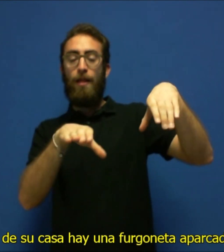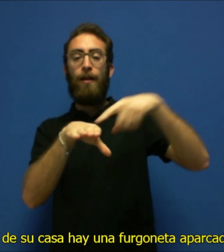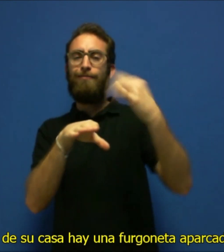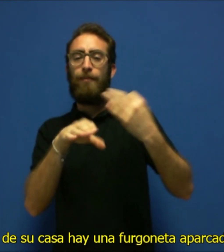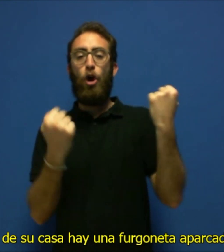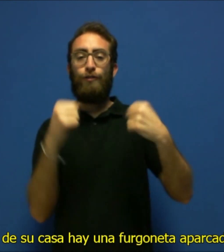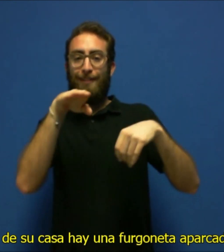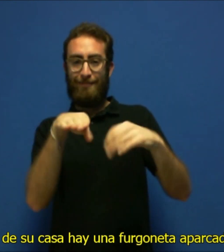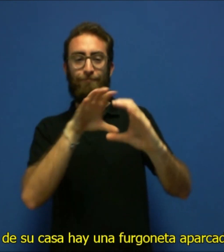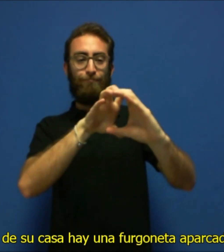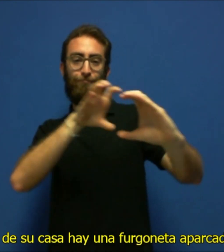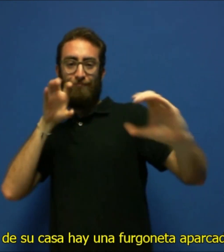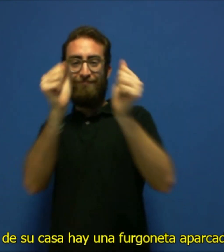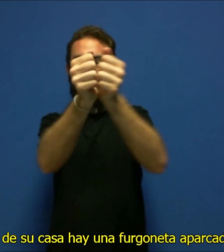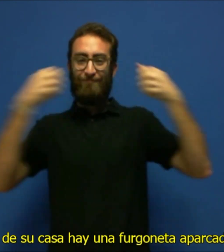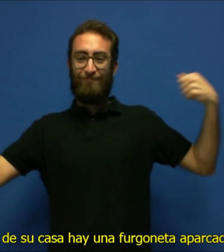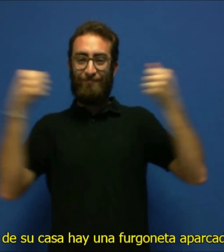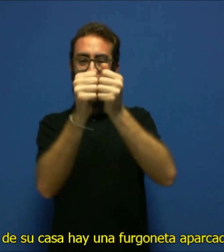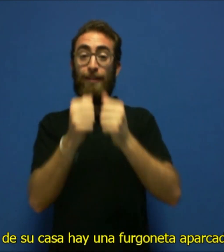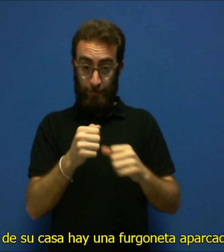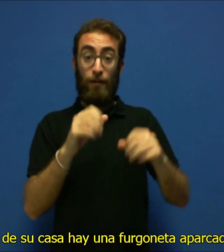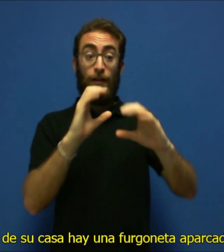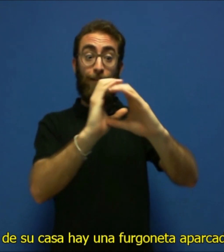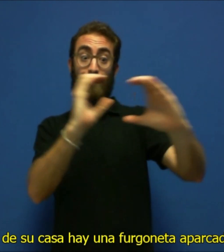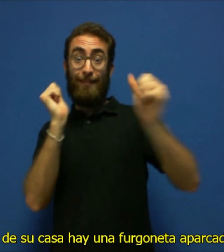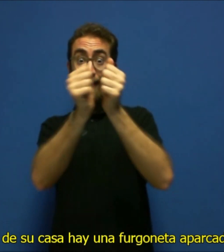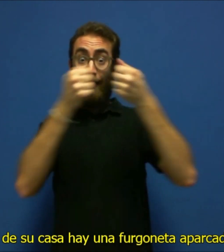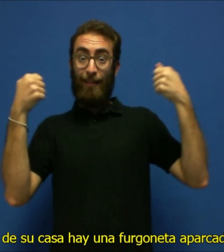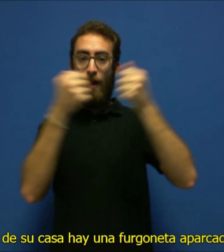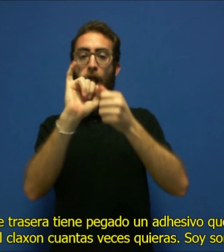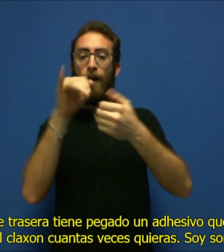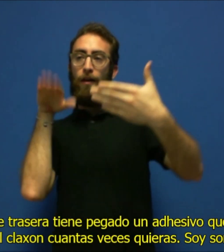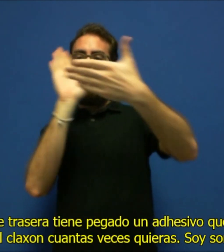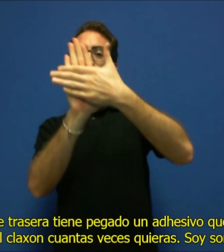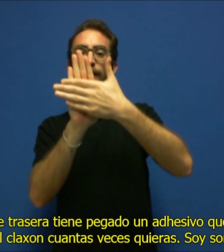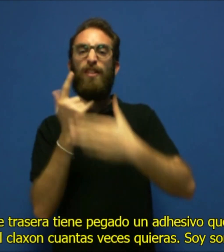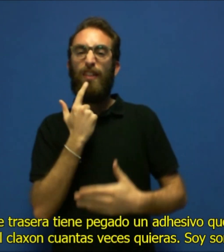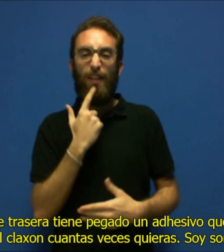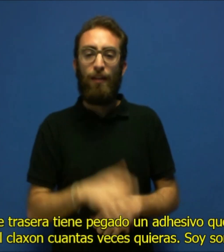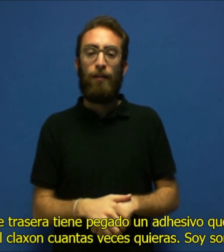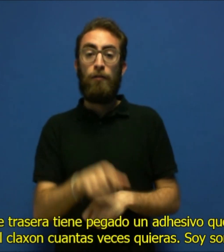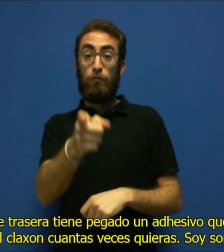fuera de su casa hay una furgoneta aparcada en la parte trasera